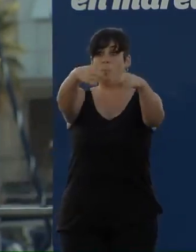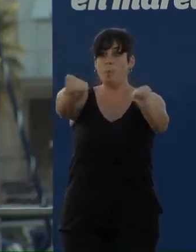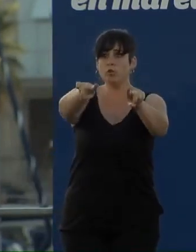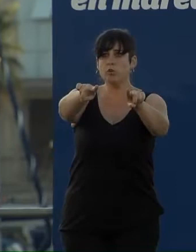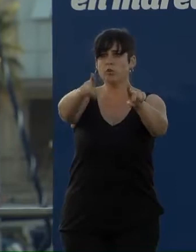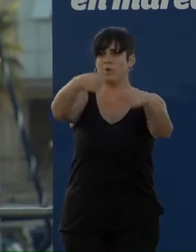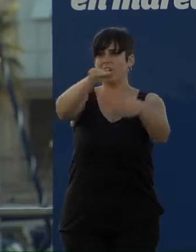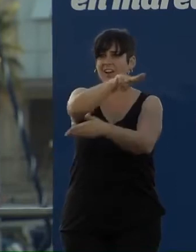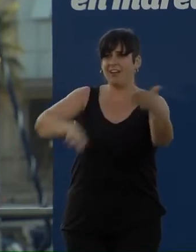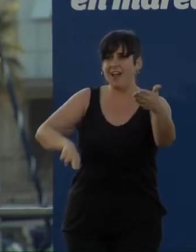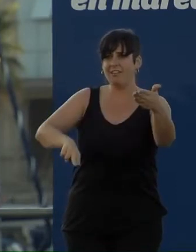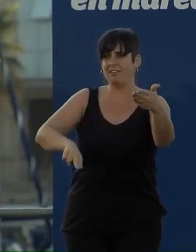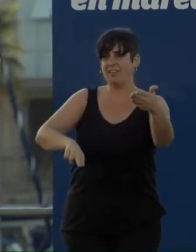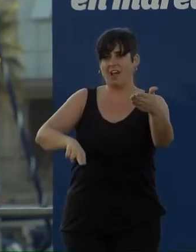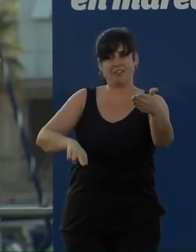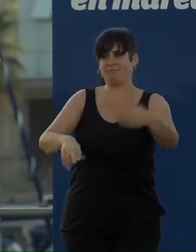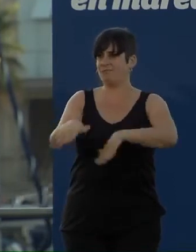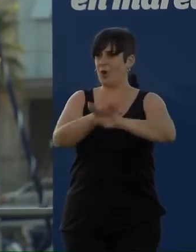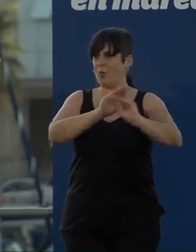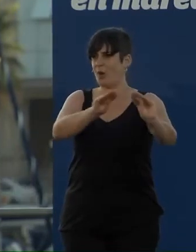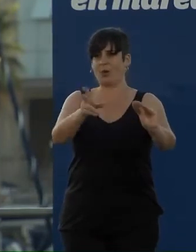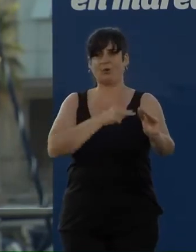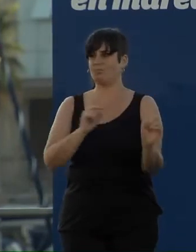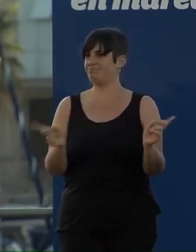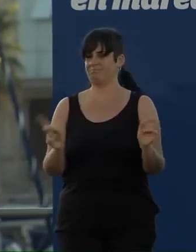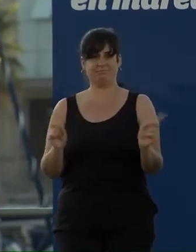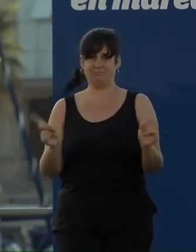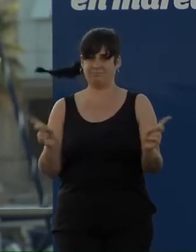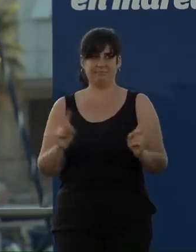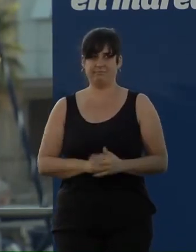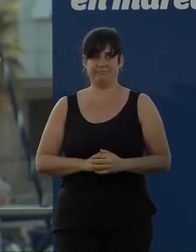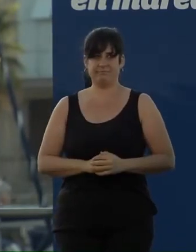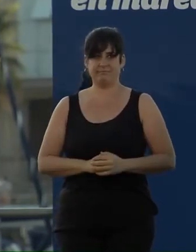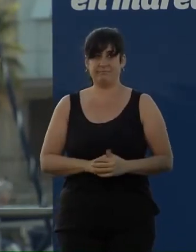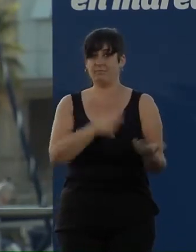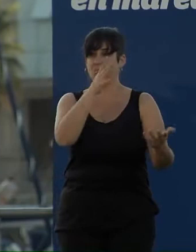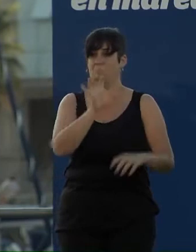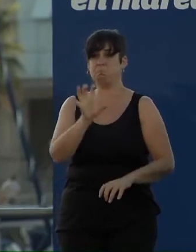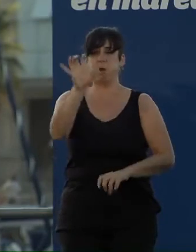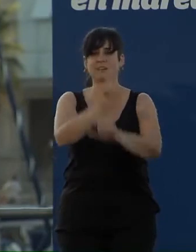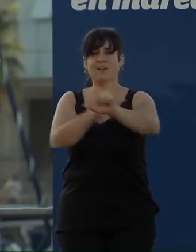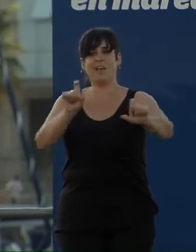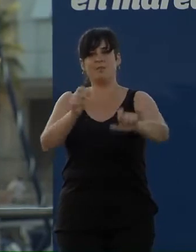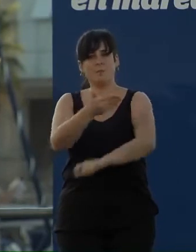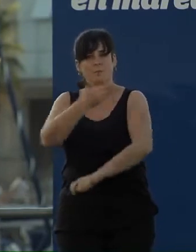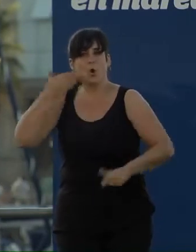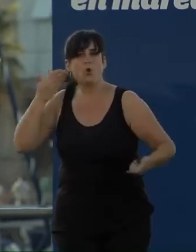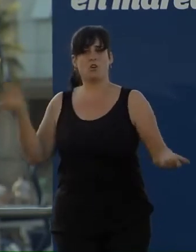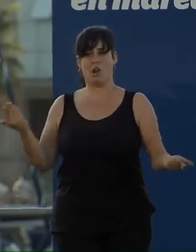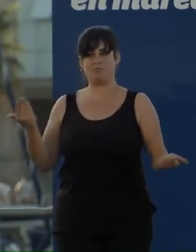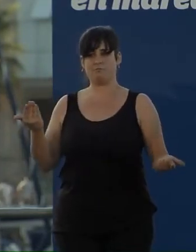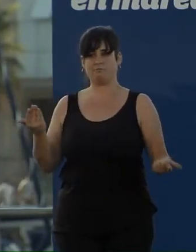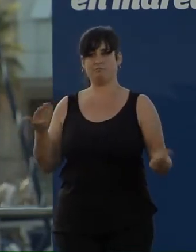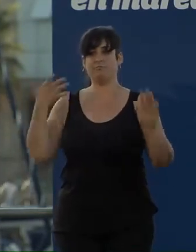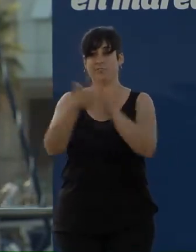Galicia no vos merecedes este goberno un país de honrada trabadora esforzada no se